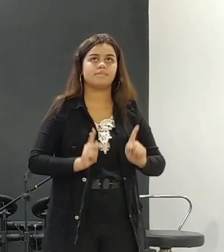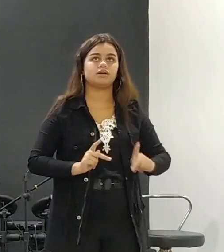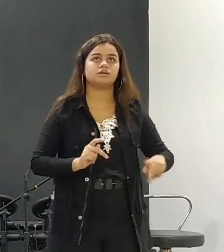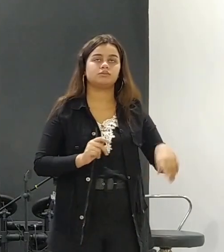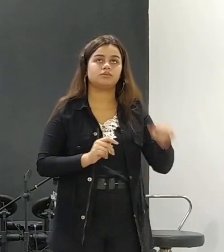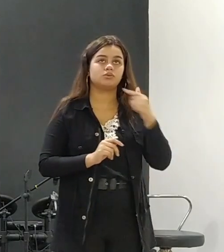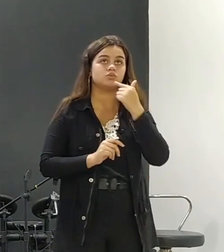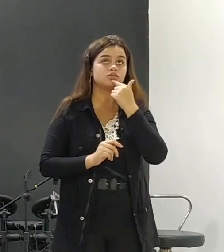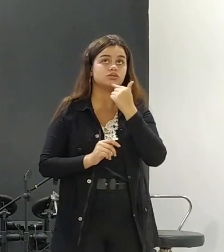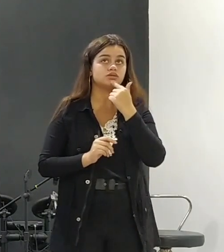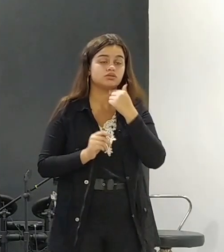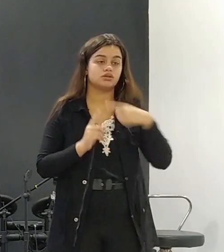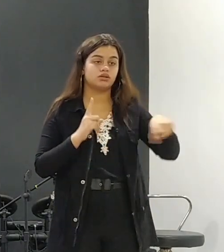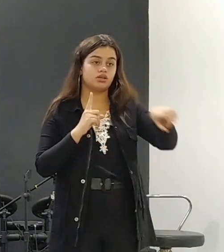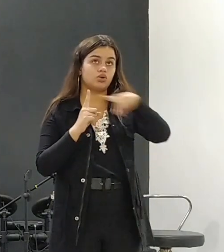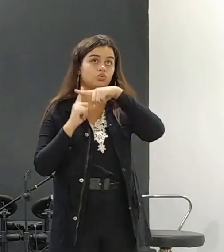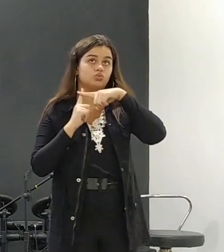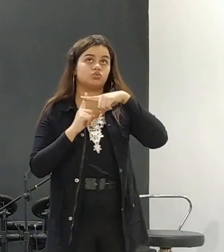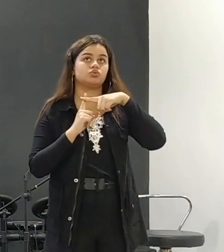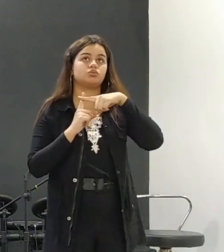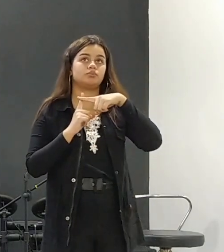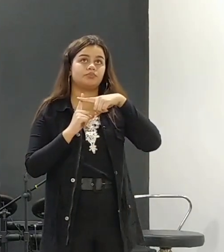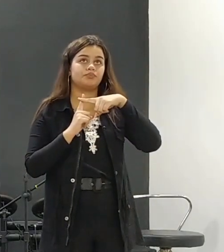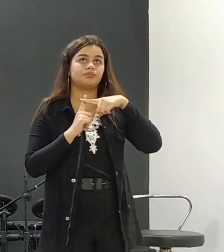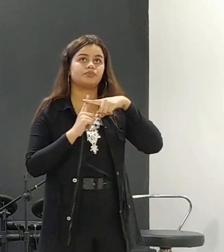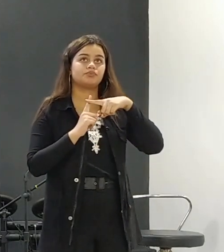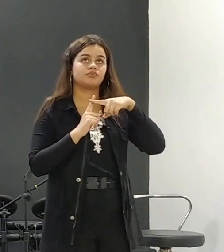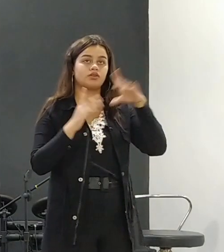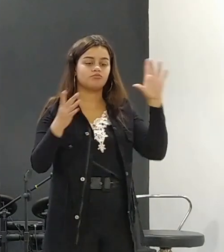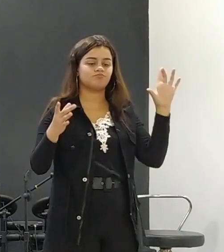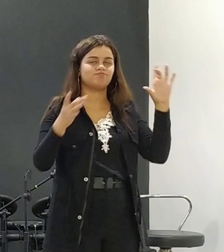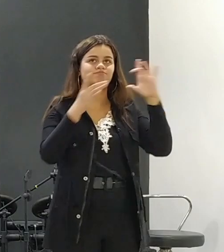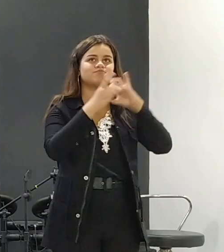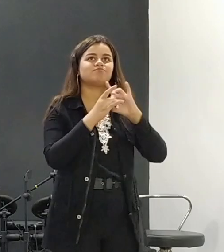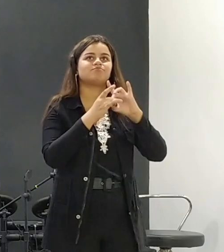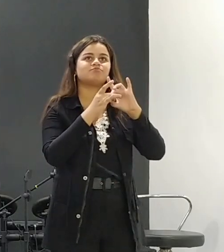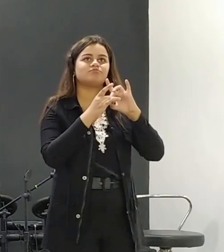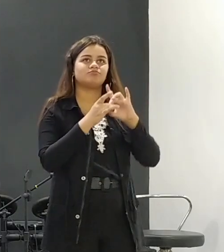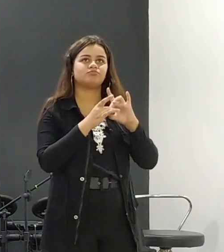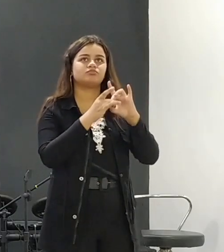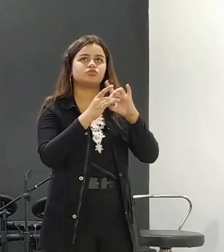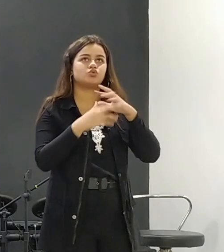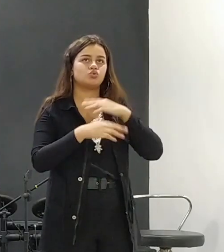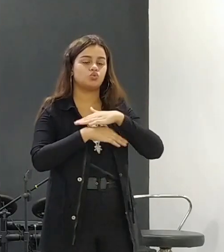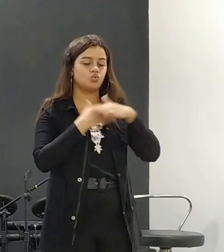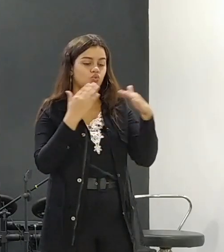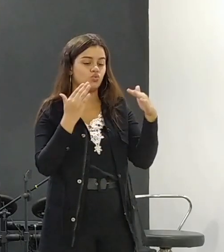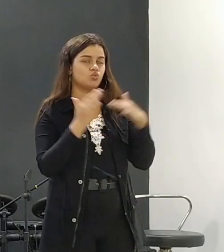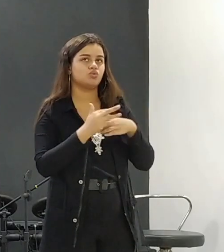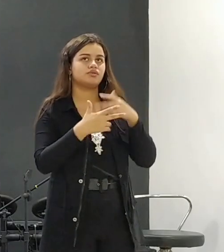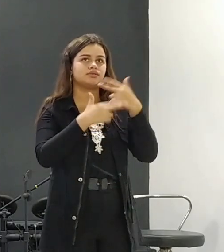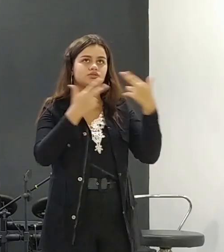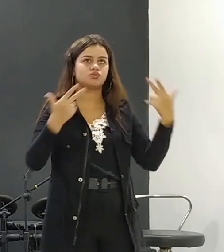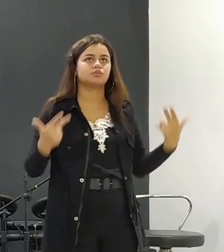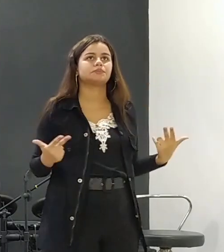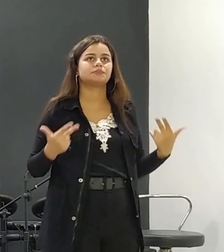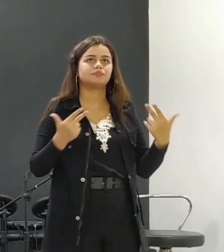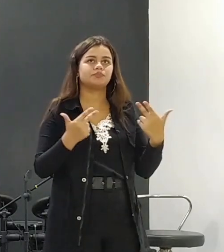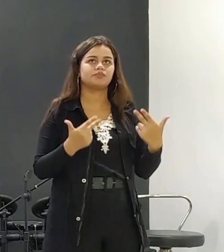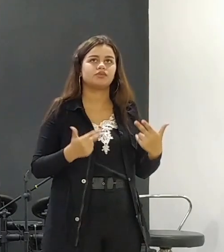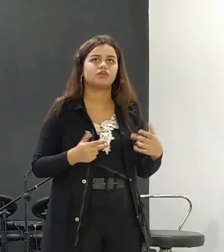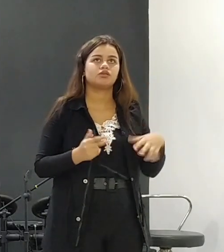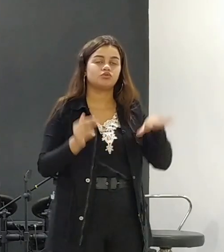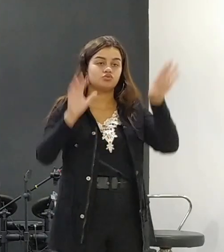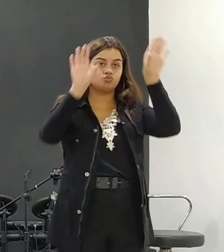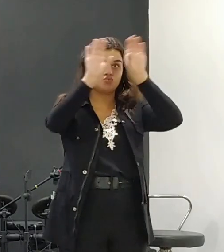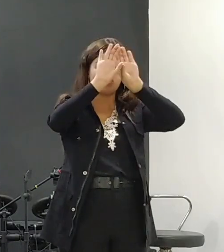pelo sangue da sua cruz, por meio dele reconciliasse consigo mesmo todas as coisas, tanto as que estão